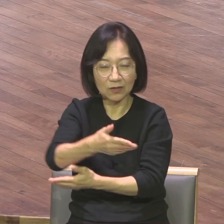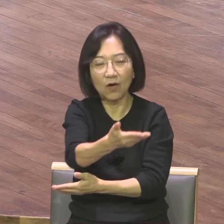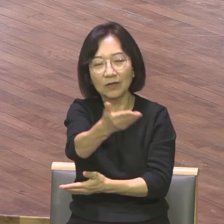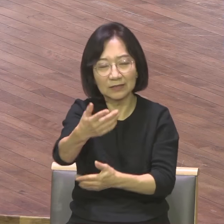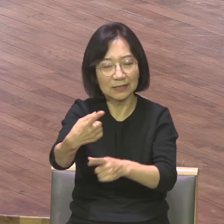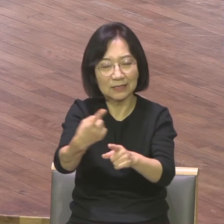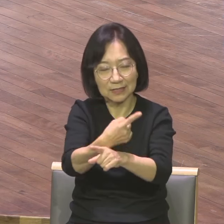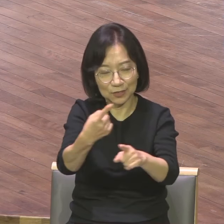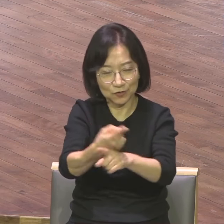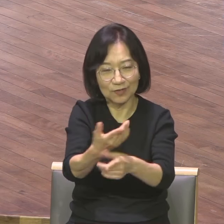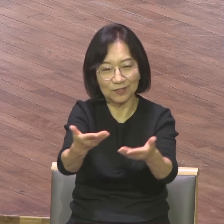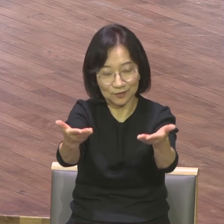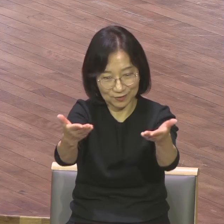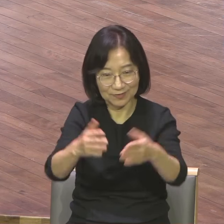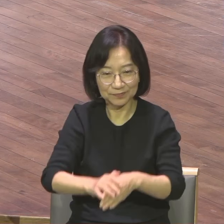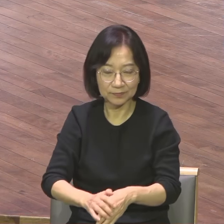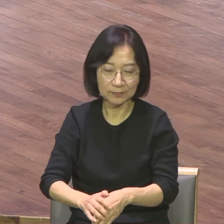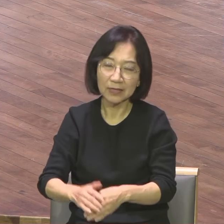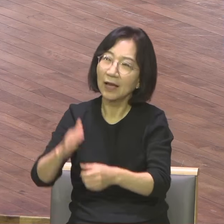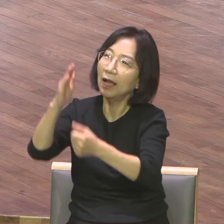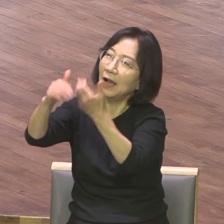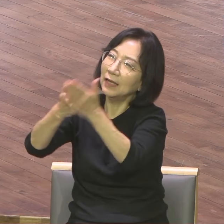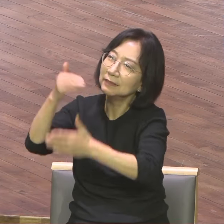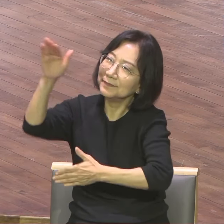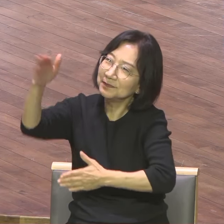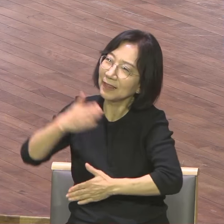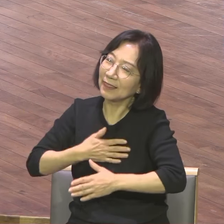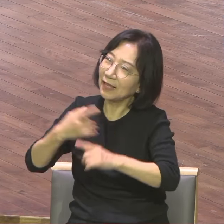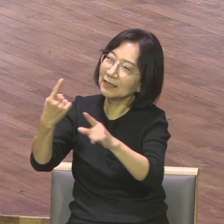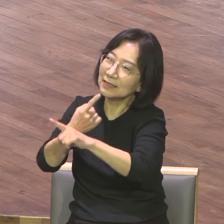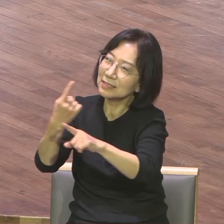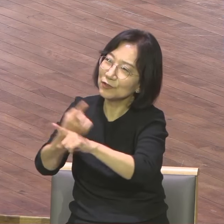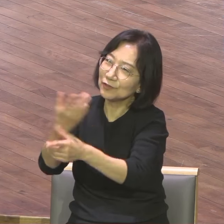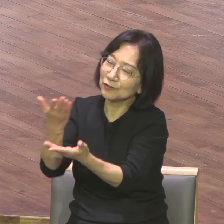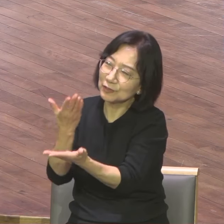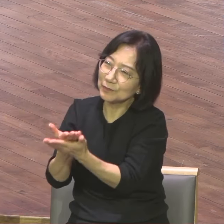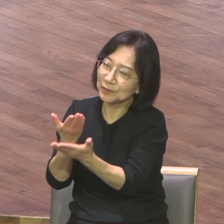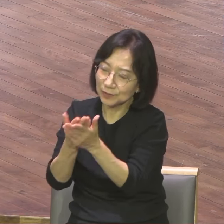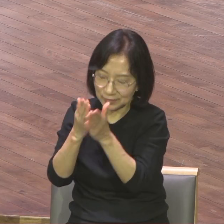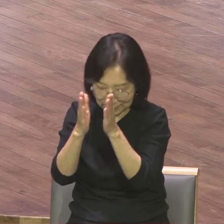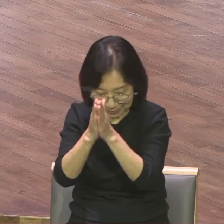치료하시는 여호와 하나님이여 나를 치료하여 주옵소서.